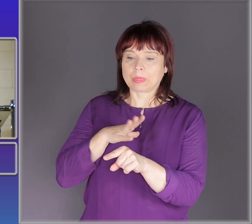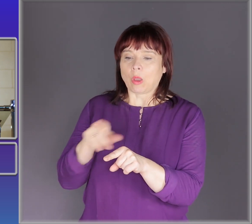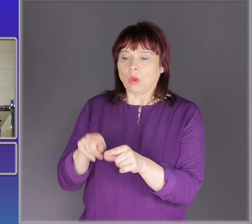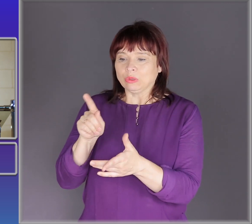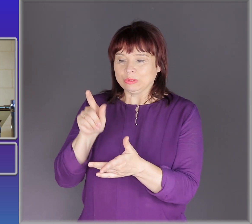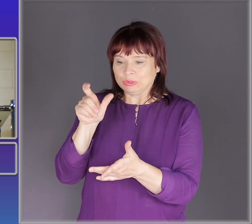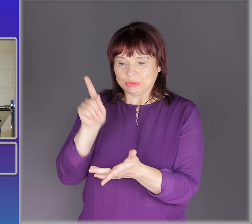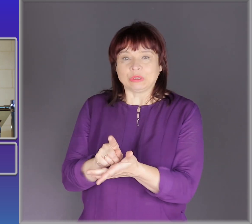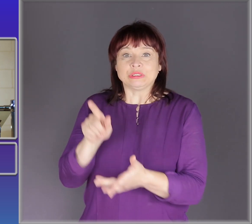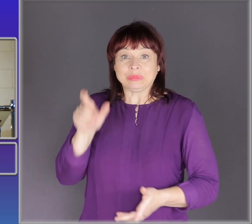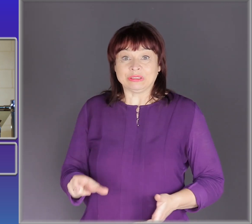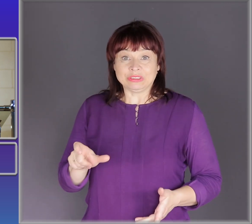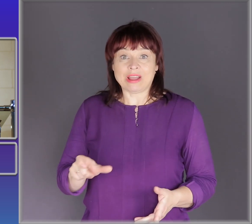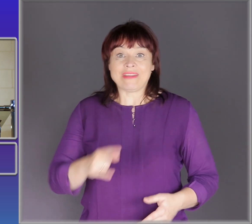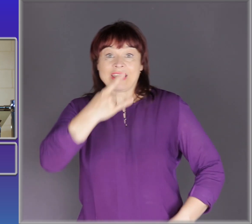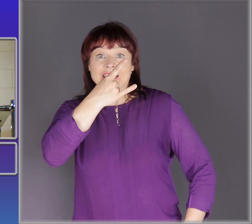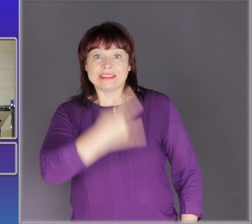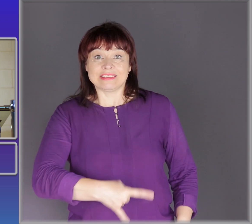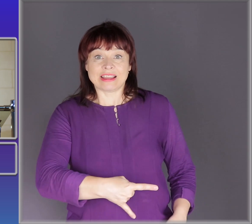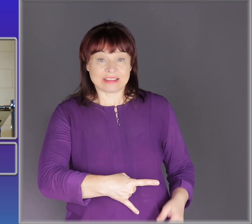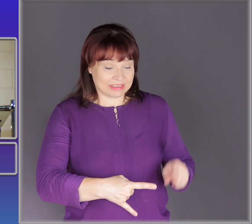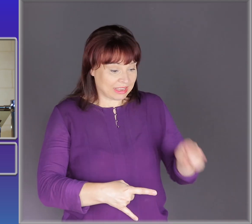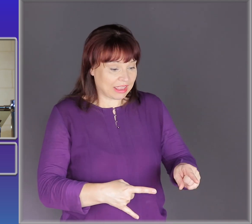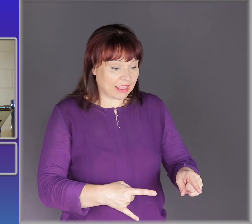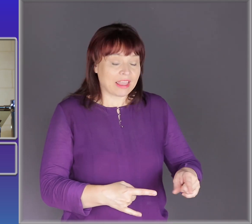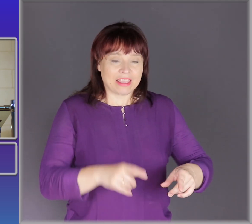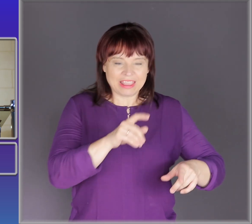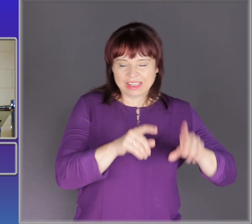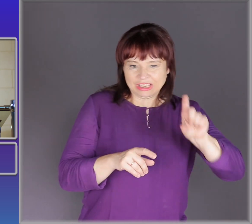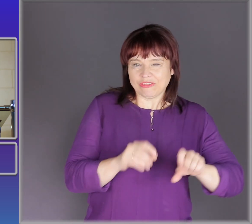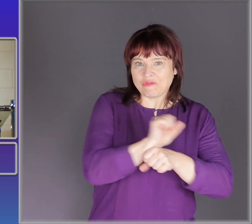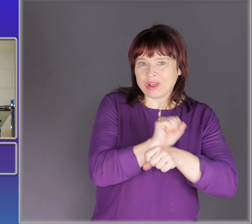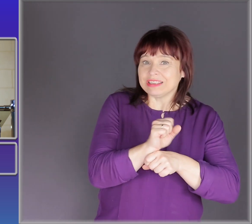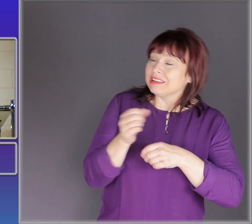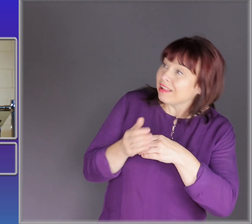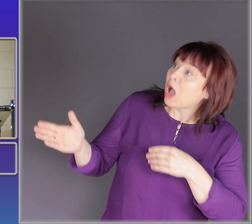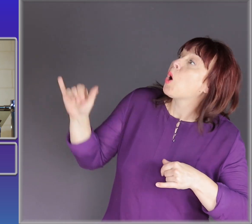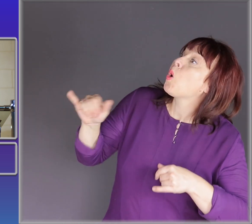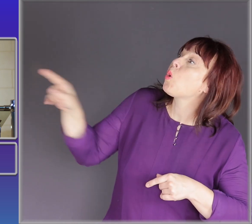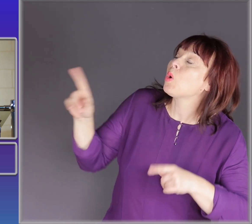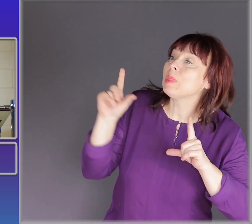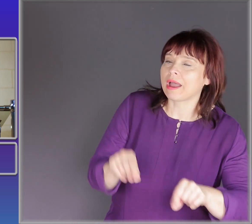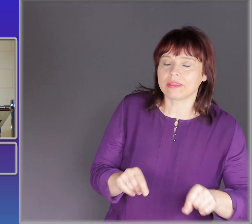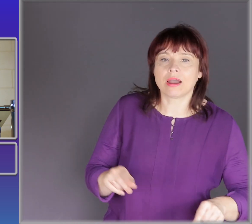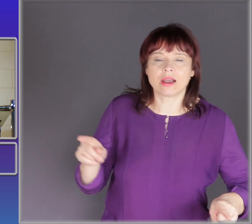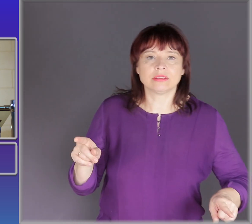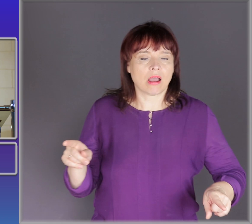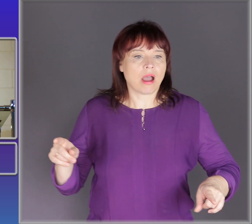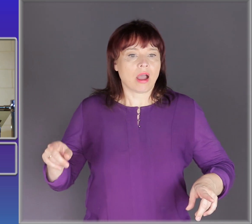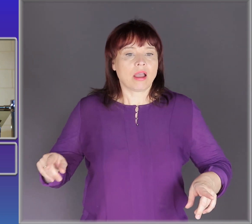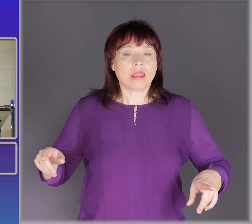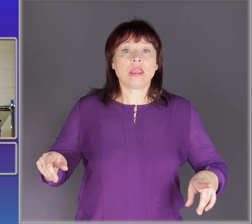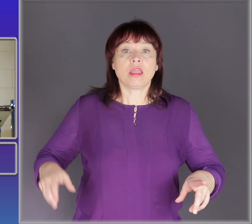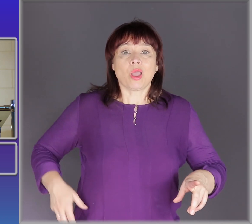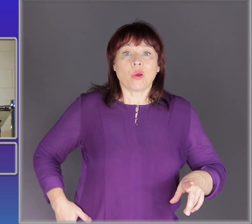был ехать на такси остановил такси и таксист открыл дверь и говорит куда ехать этот держит телефон куда-то